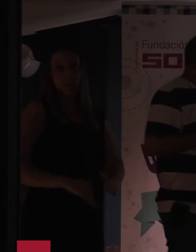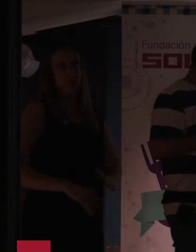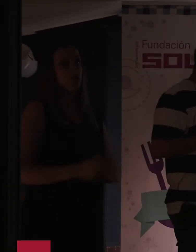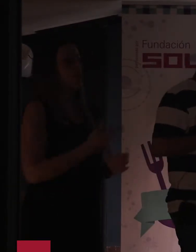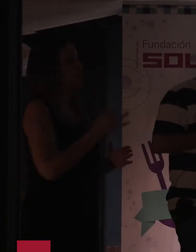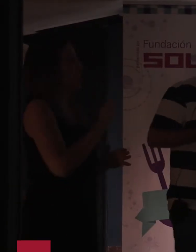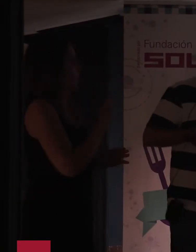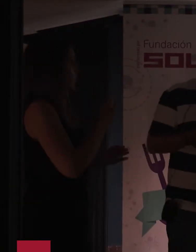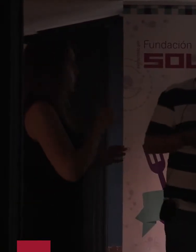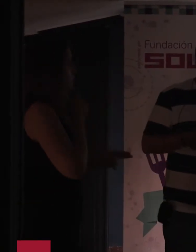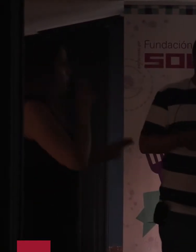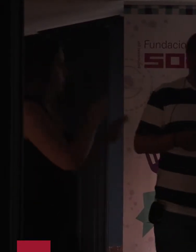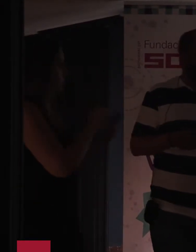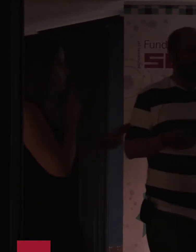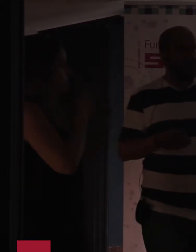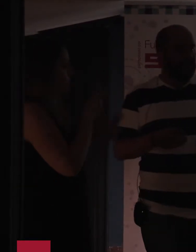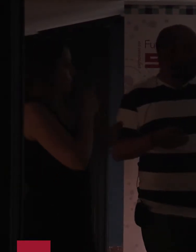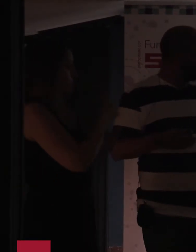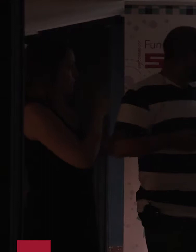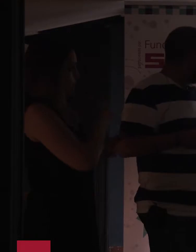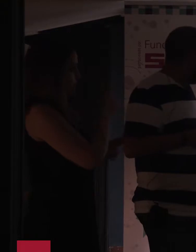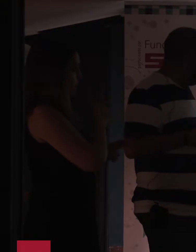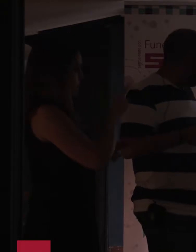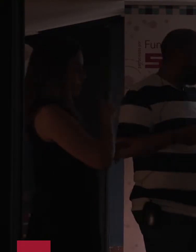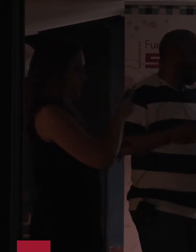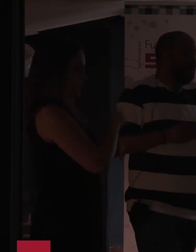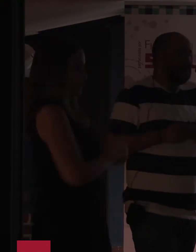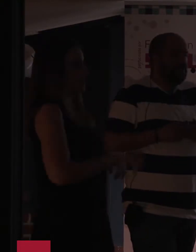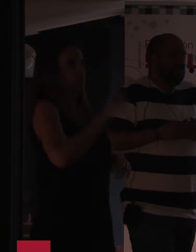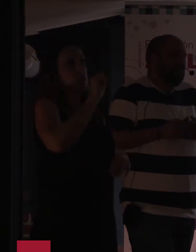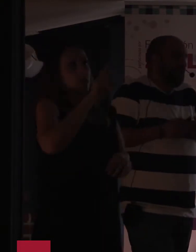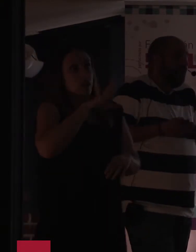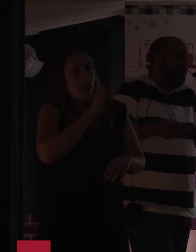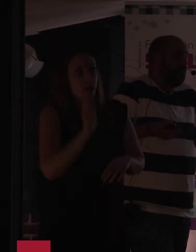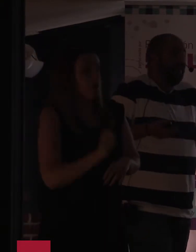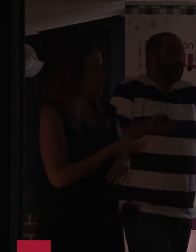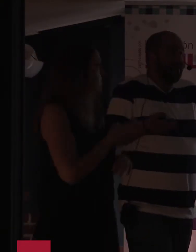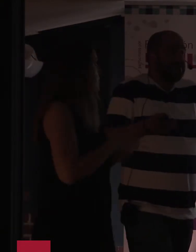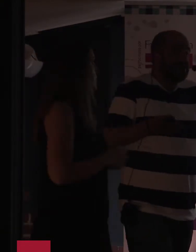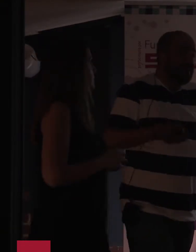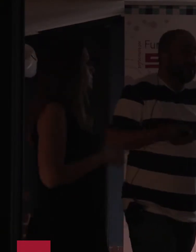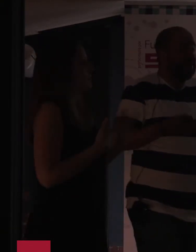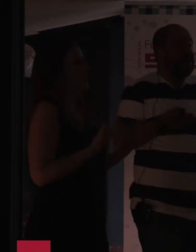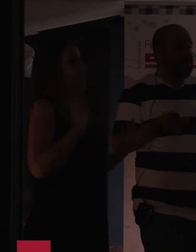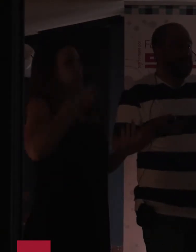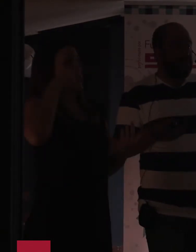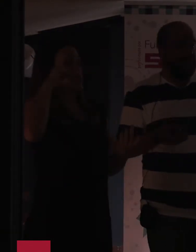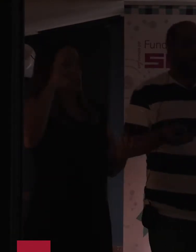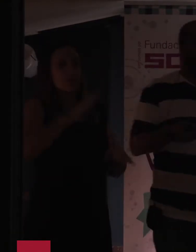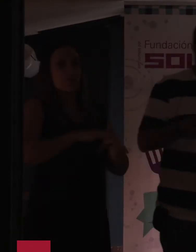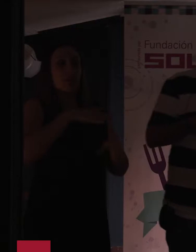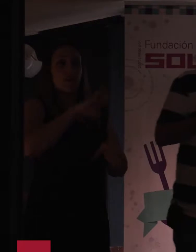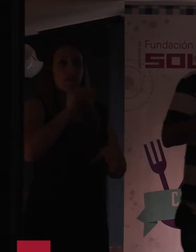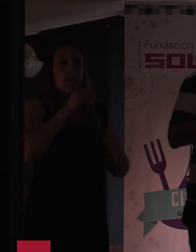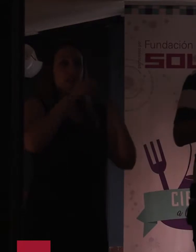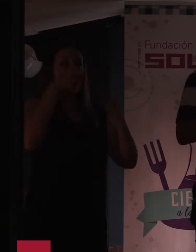neuronas, Tere es la jefa del proyecto, es nuestra jefa en IMDEA, Laura es seguramente una de las mejores expertas en entender cómo funcionan